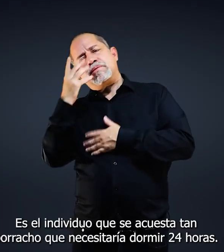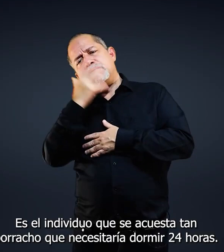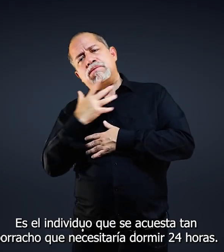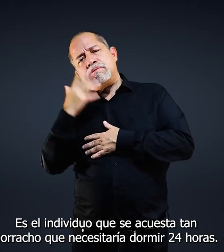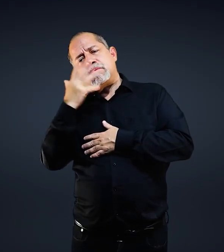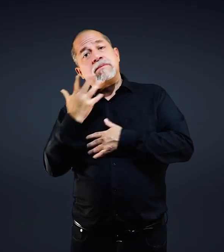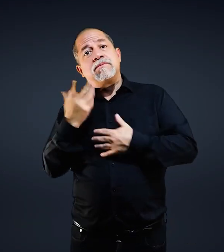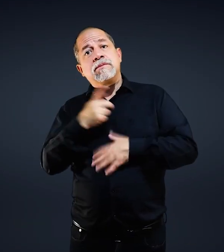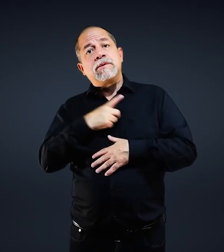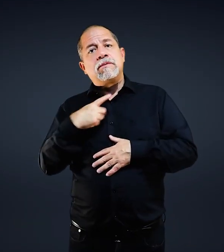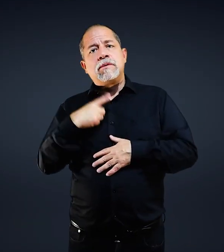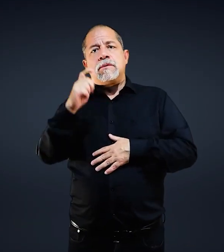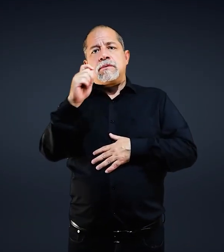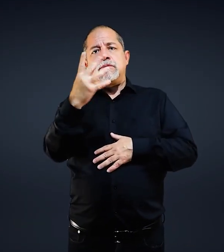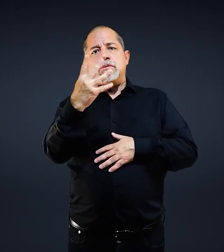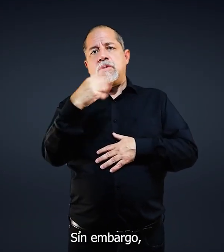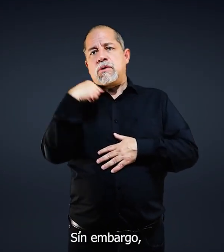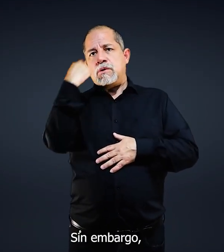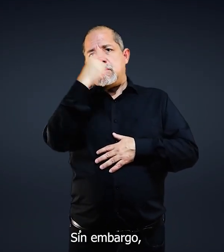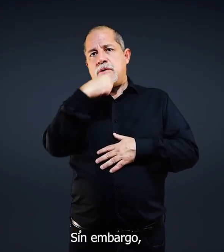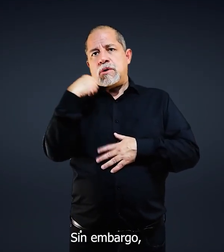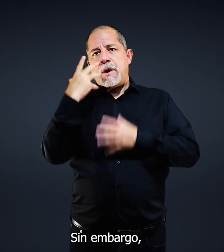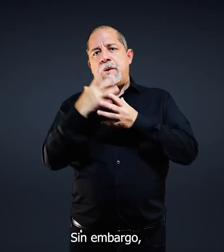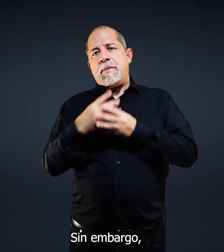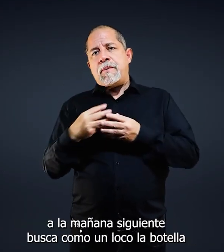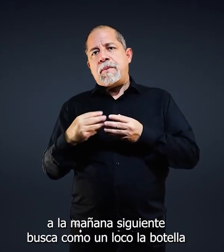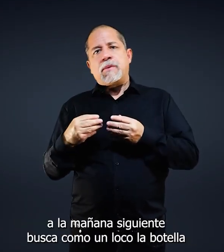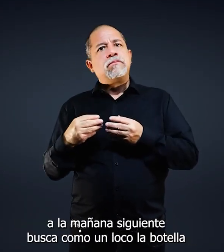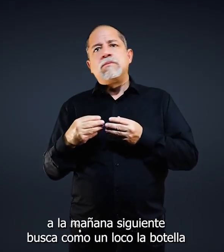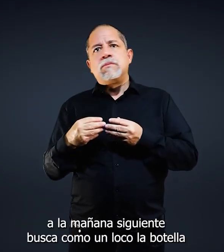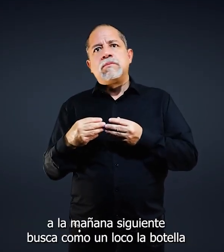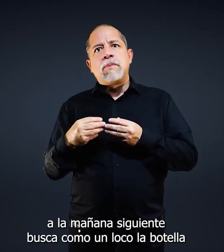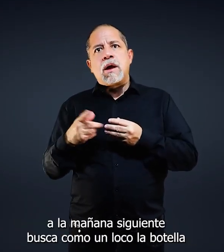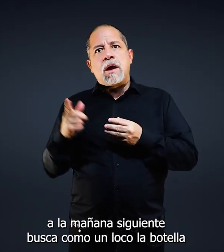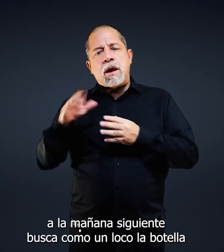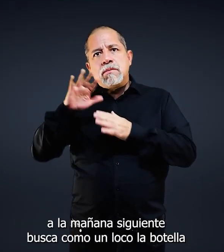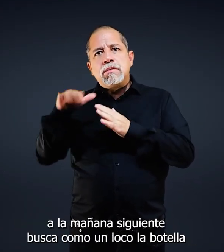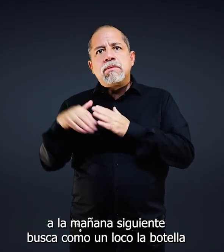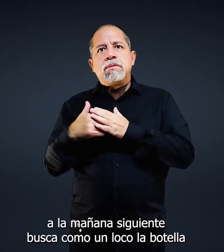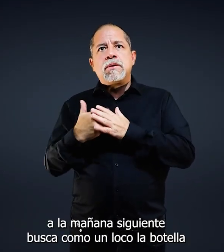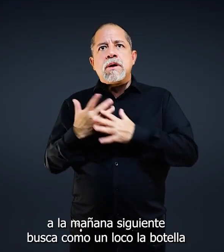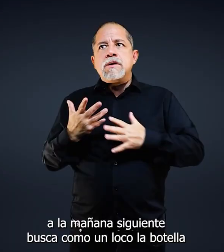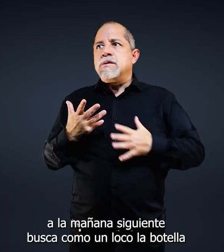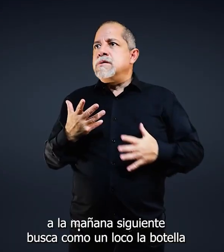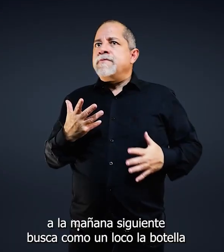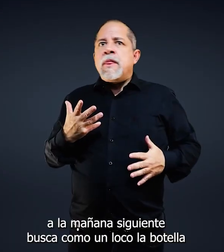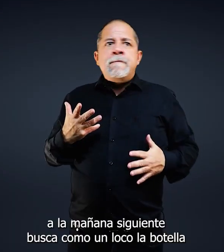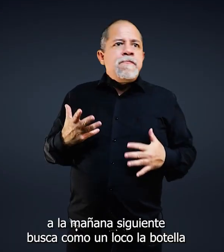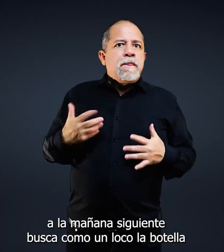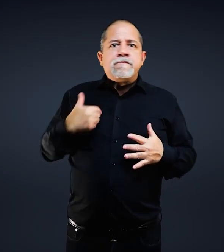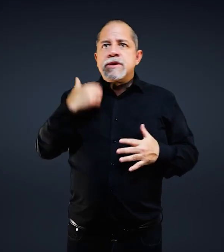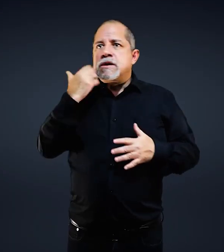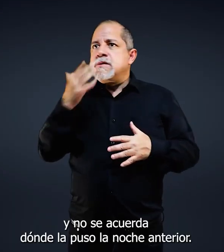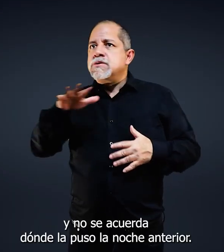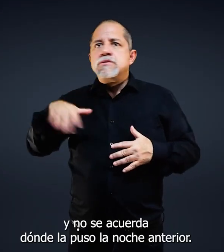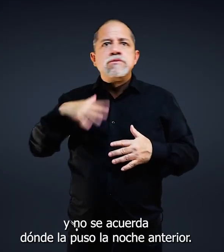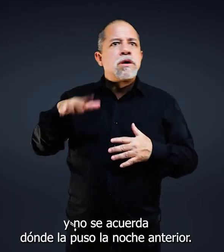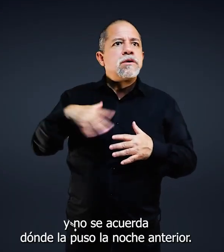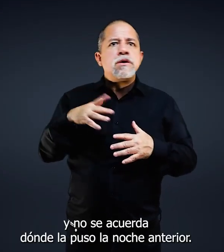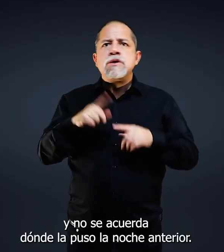horas. Sin embargo, a la mañana siguiente busca como un loco la botella y no se acuerda dónde la